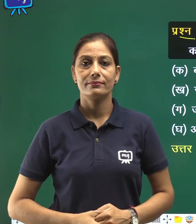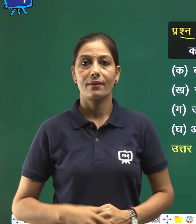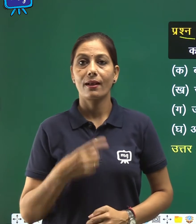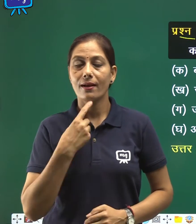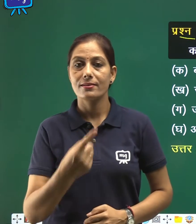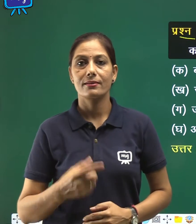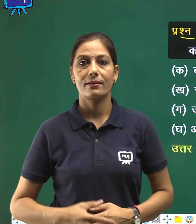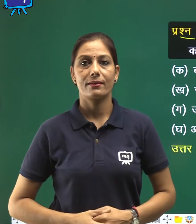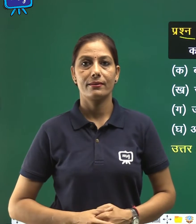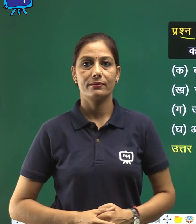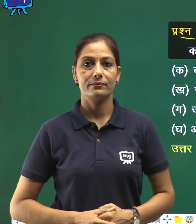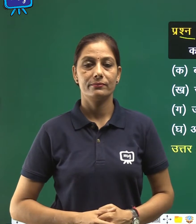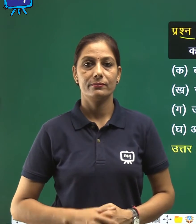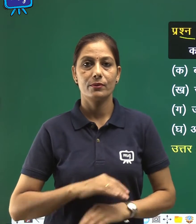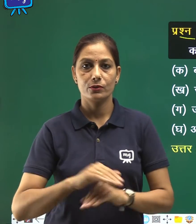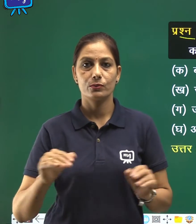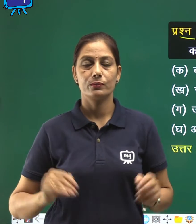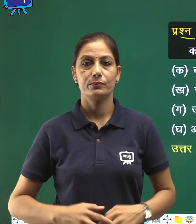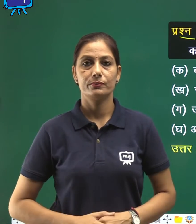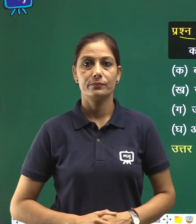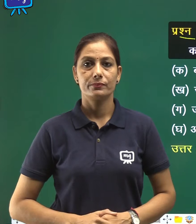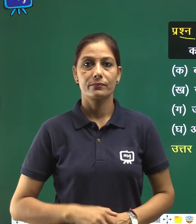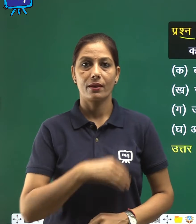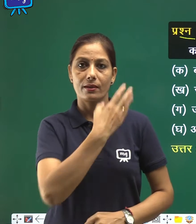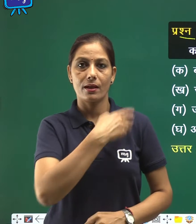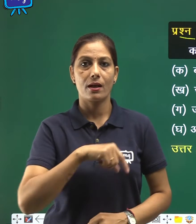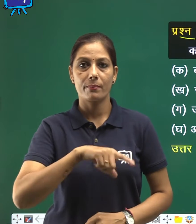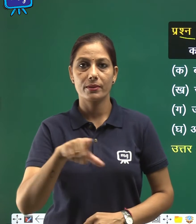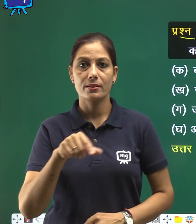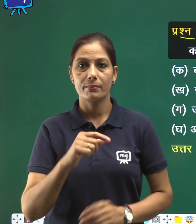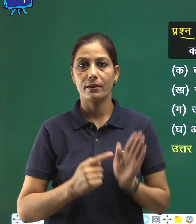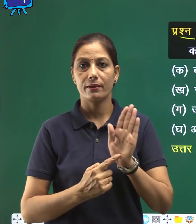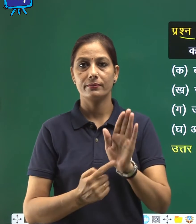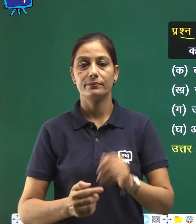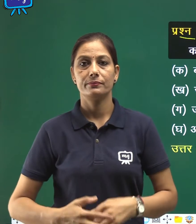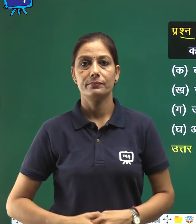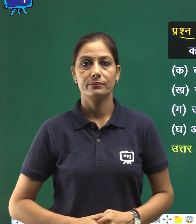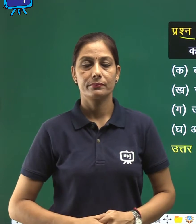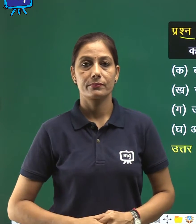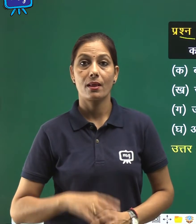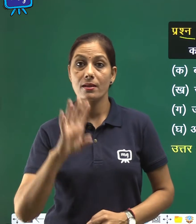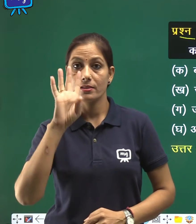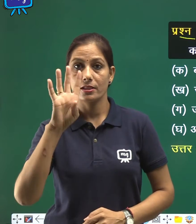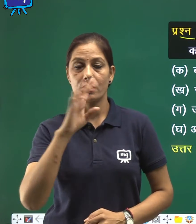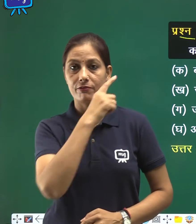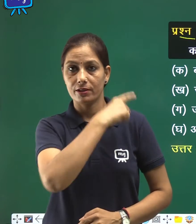कहा जाता है। बच्चों, यहाँ आपके सामने 4 विकल्प